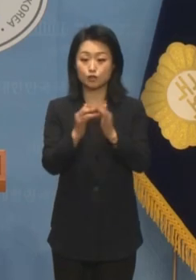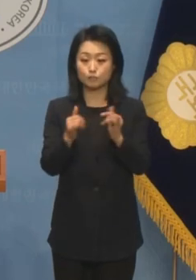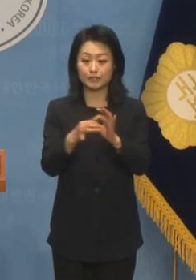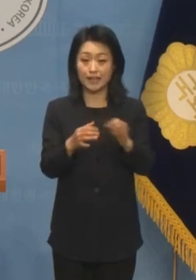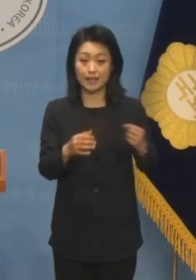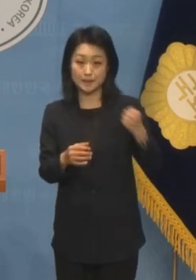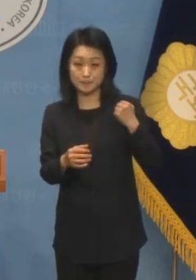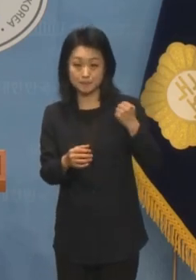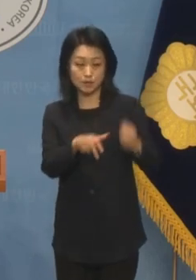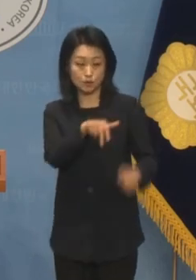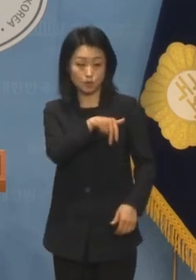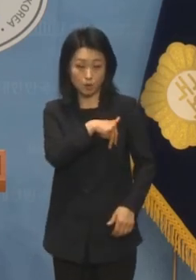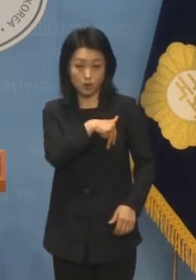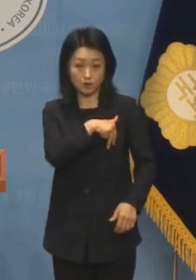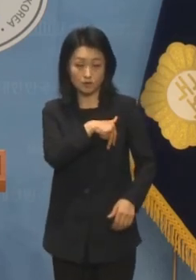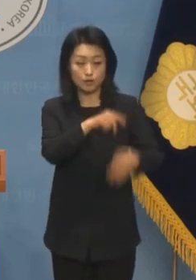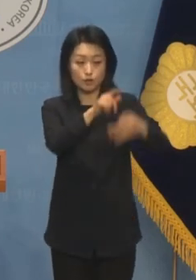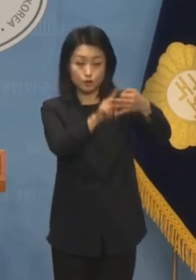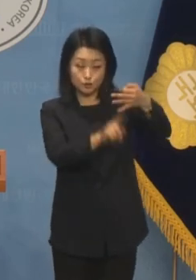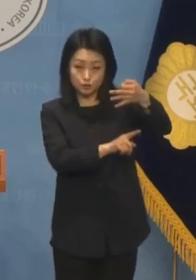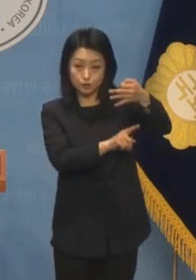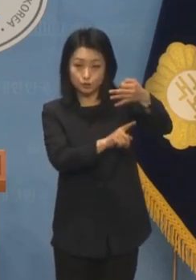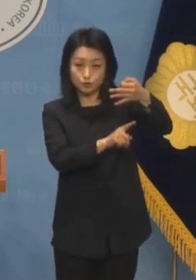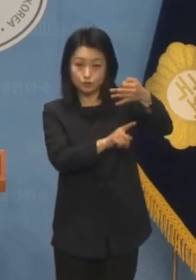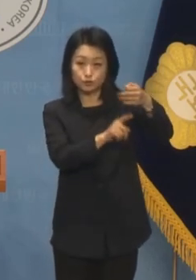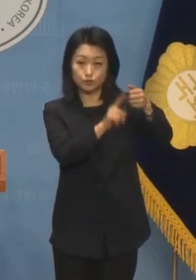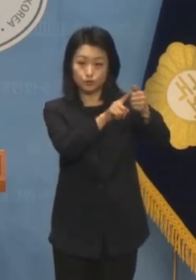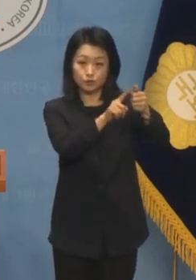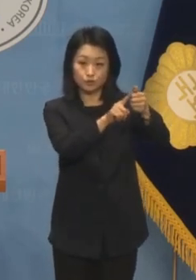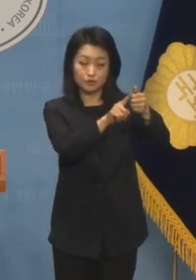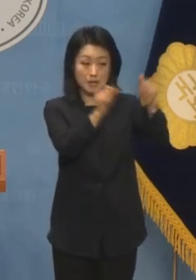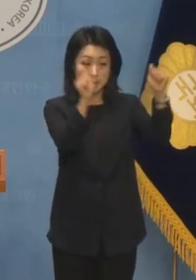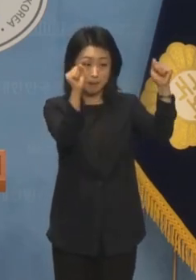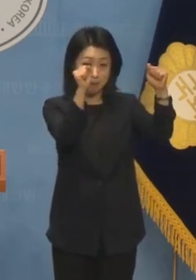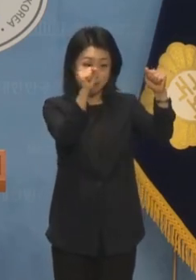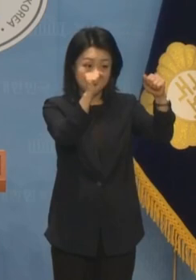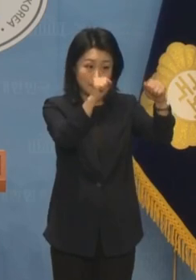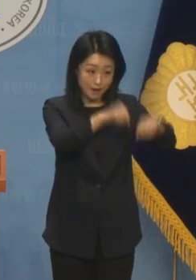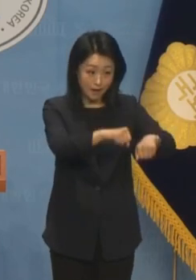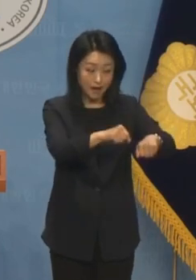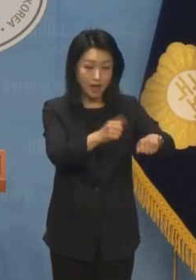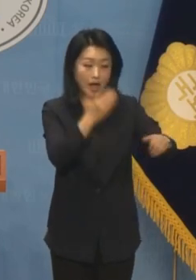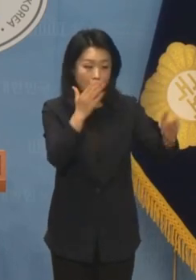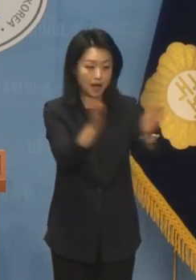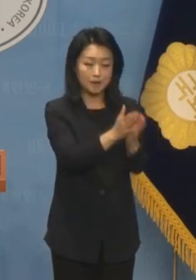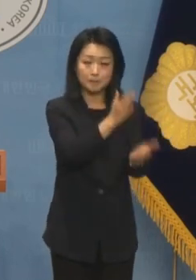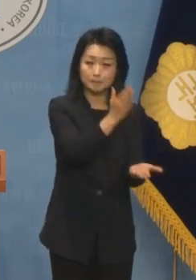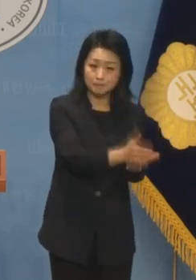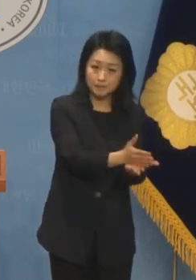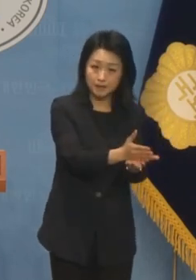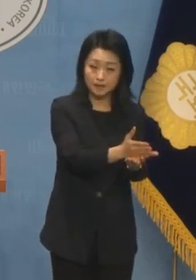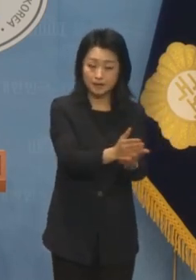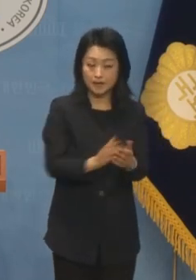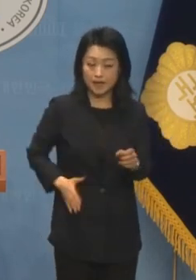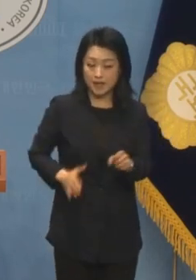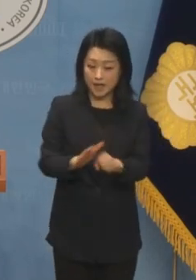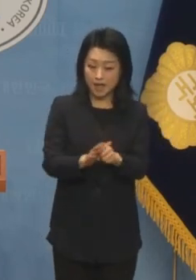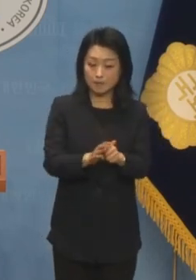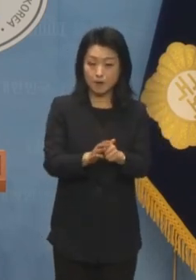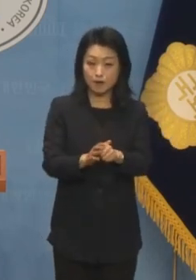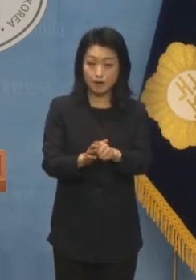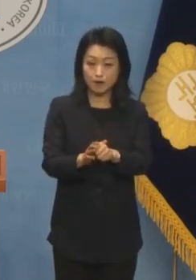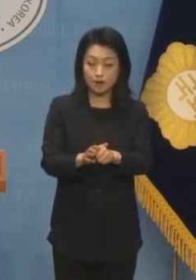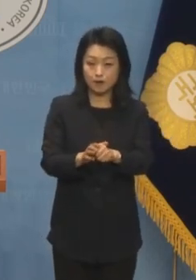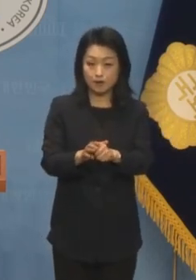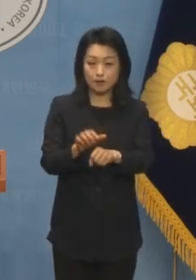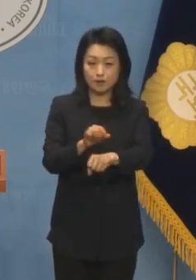국민의힘 의원들은 침몰하는 윤석열 호의 순장조가 되지 마십시오. 윤석열 대통령이 해병대원 특검법을